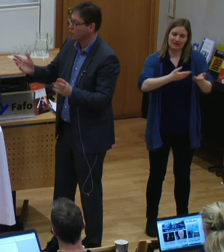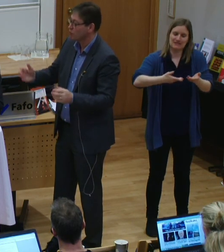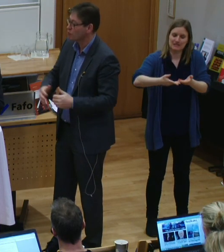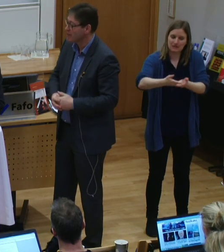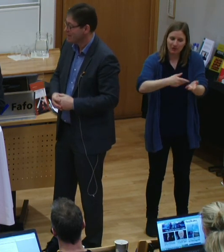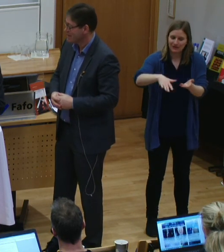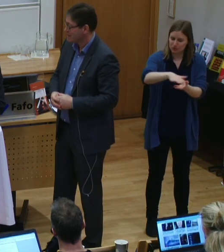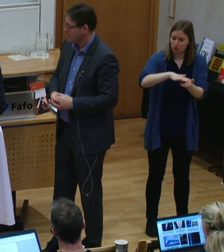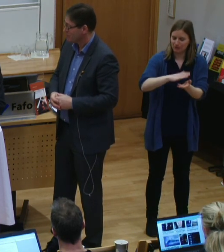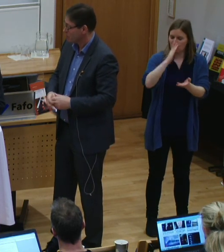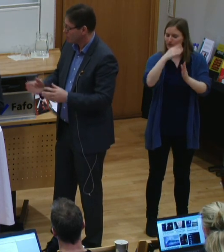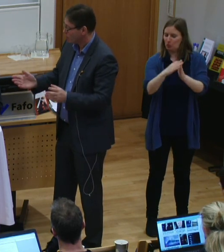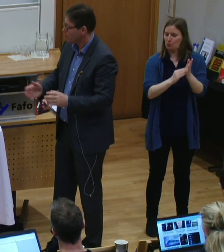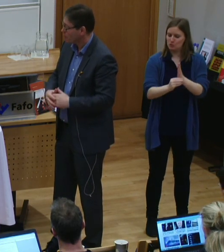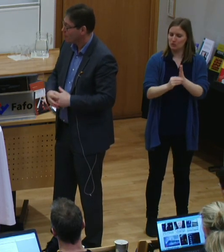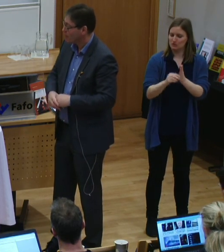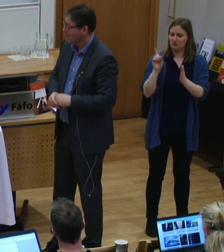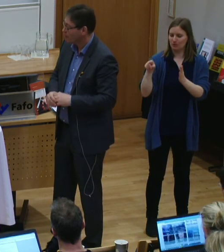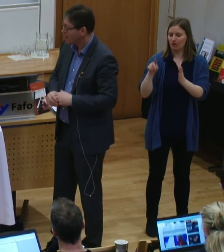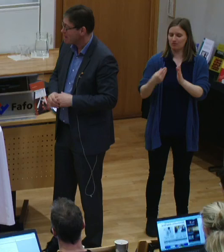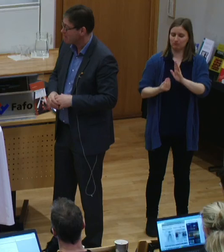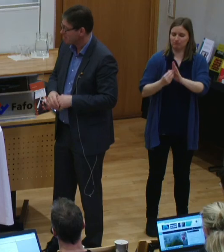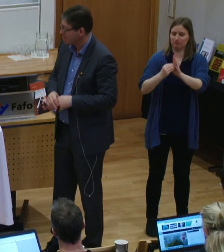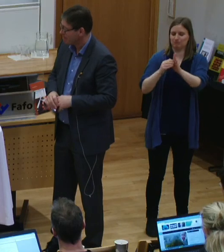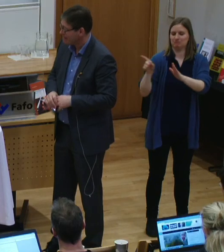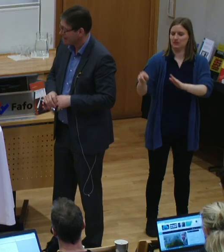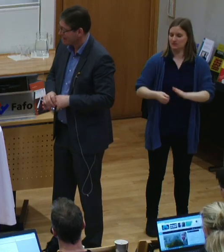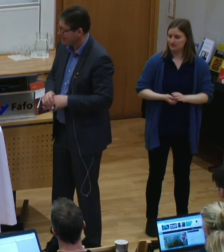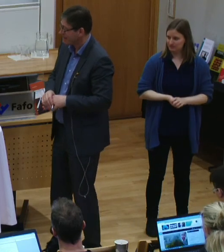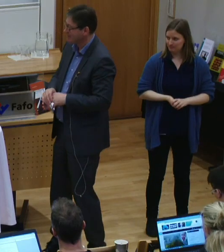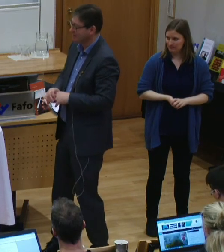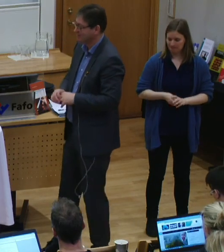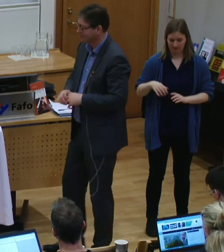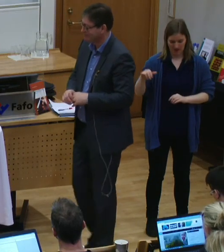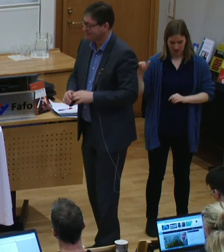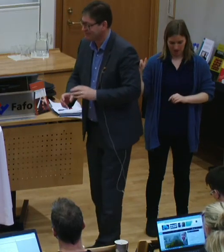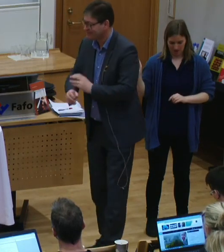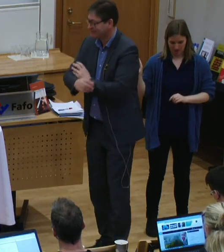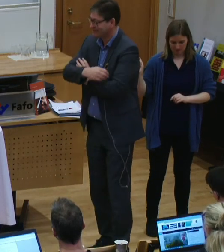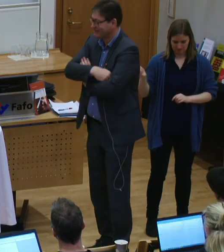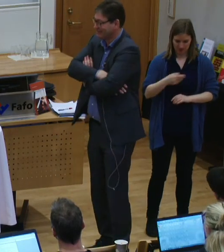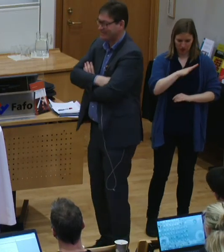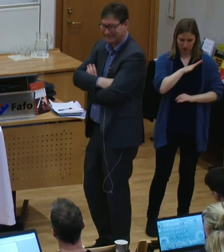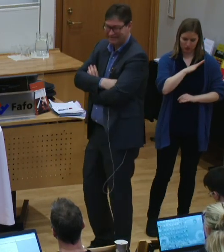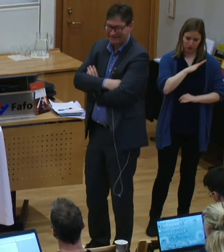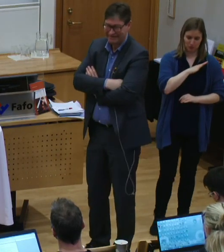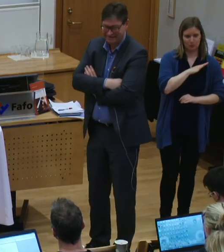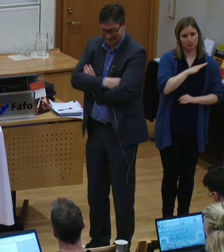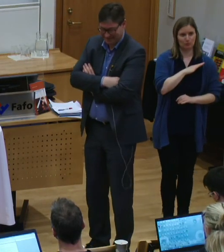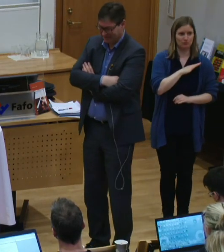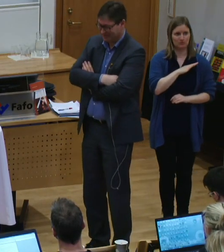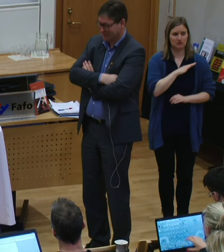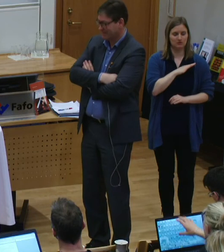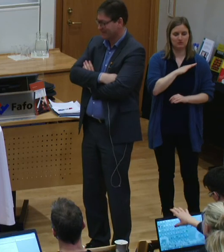en slags hovedkonklusjon. Og det kan jo muligens du da fylle innhold I det. Ja, jeg synes jo sånn sett at